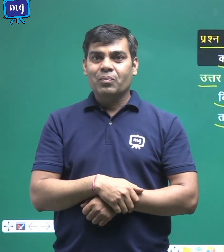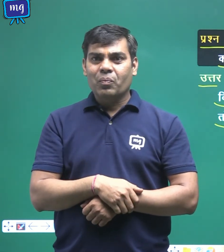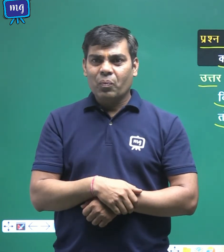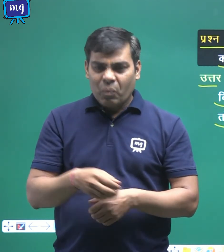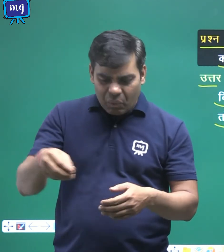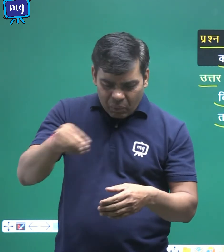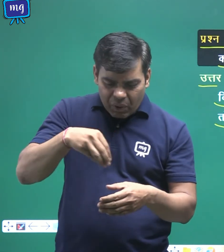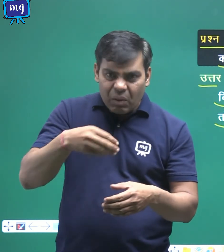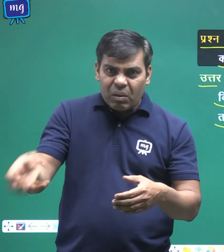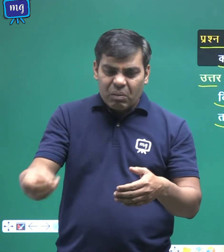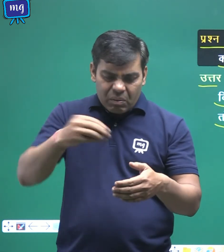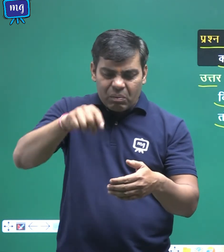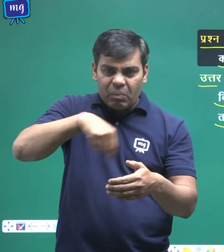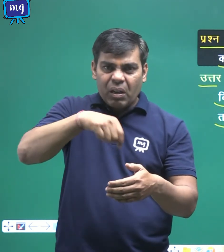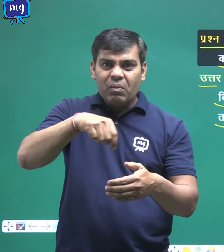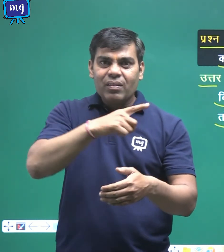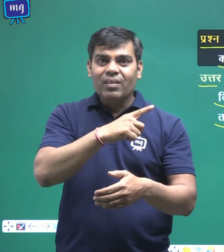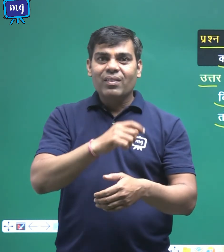मिलावट